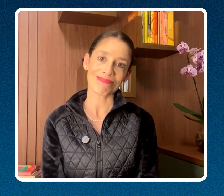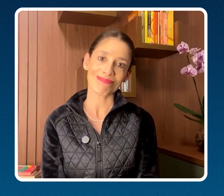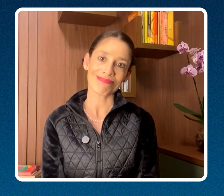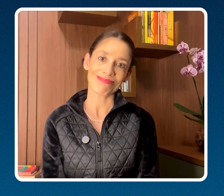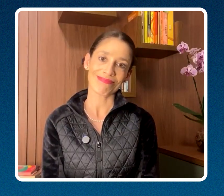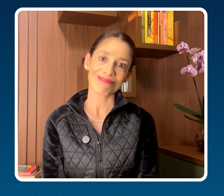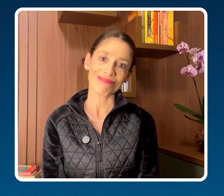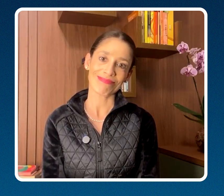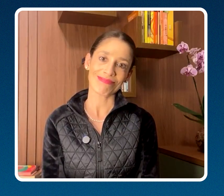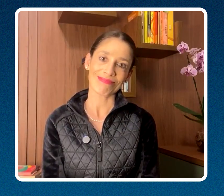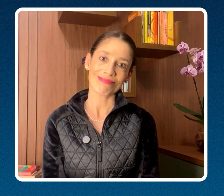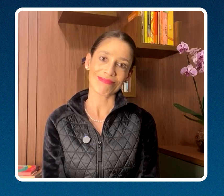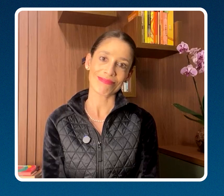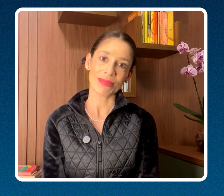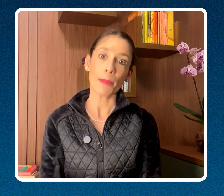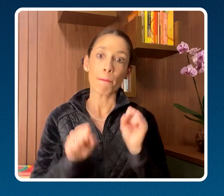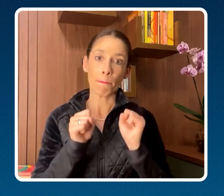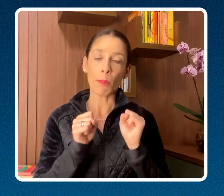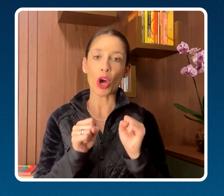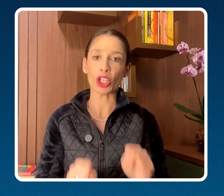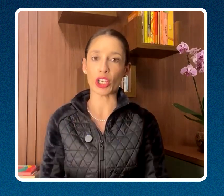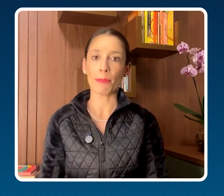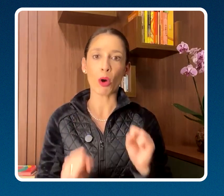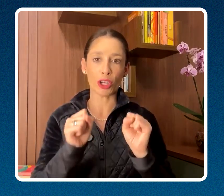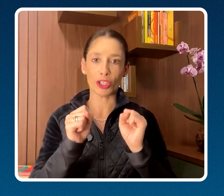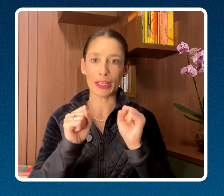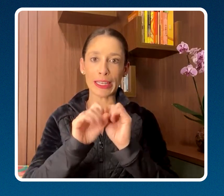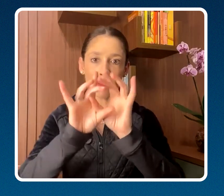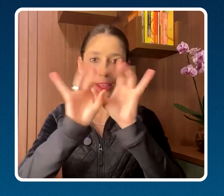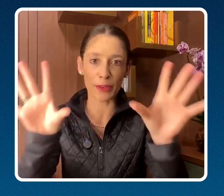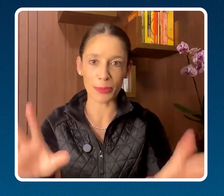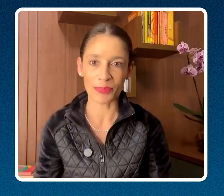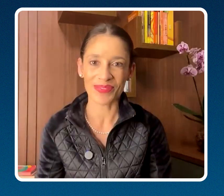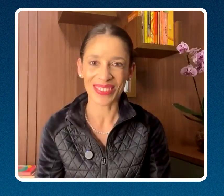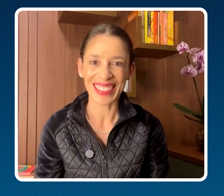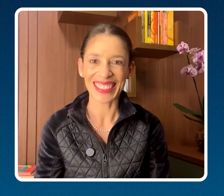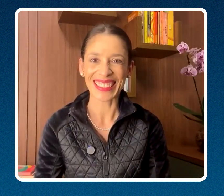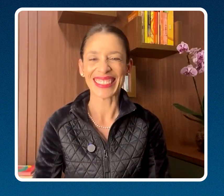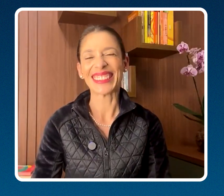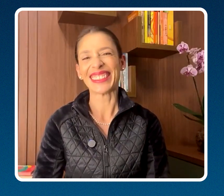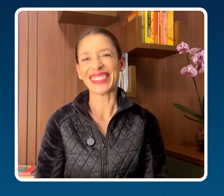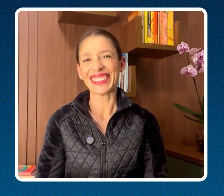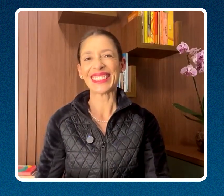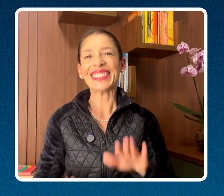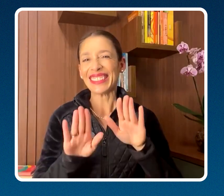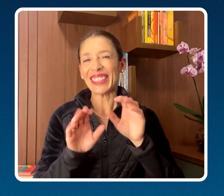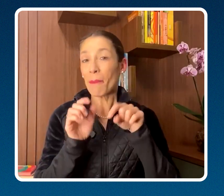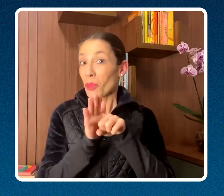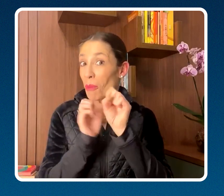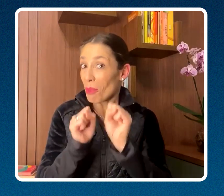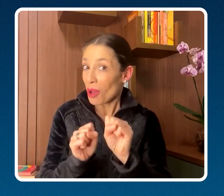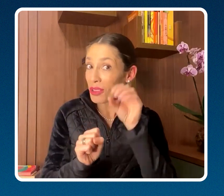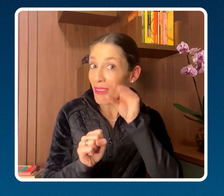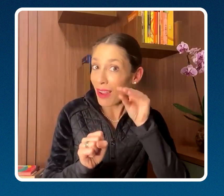verdade, é verdade. Eu posso fazer uma fala, professora? Desculpa. Pode. Te cortei. Então, assim, quando